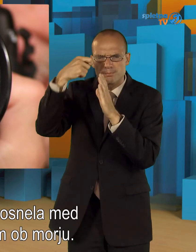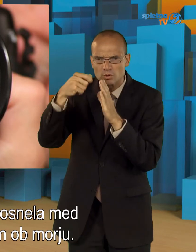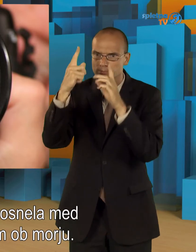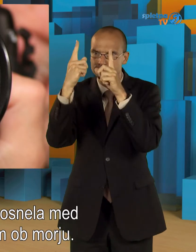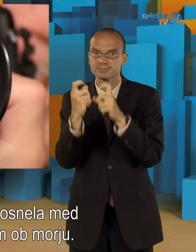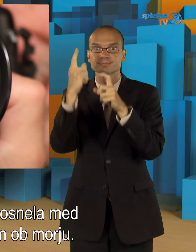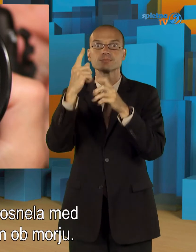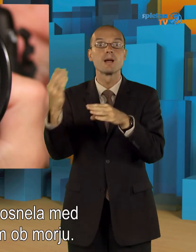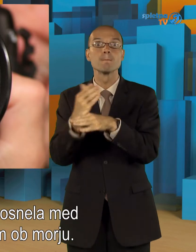ob morju.